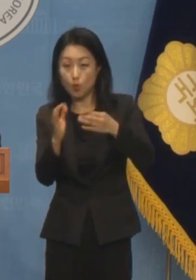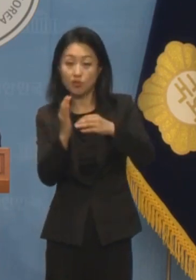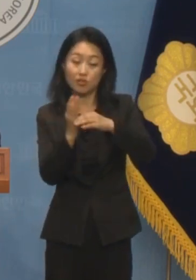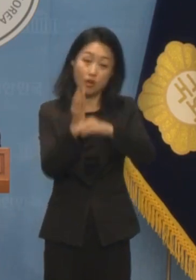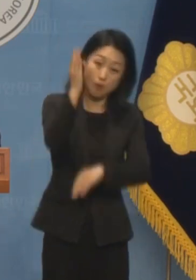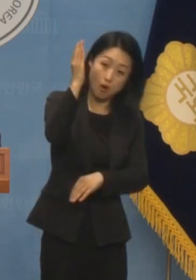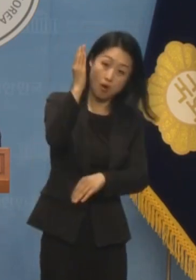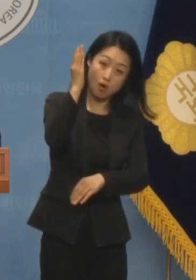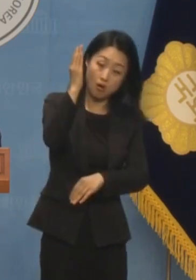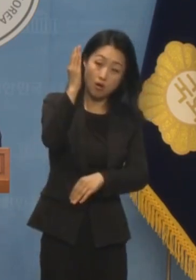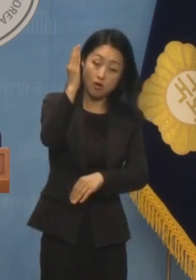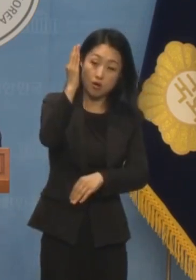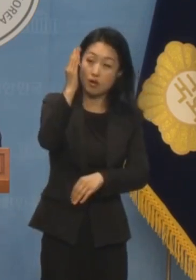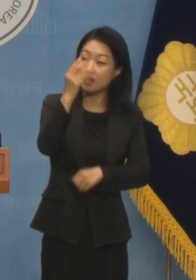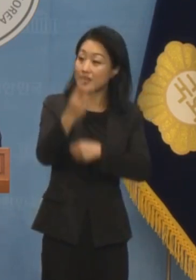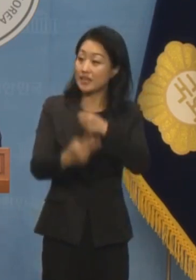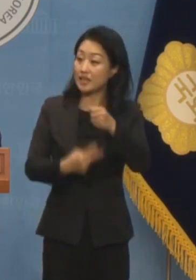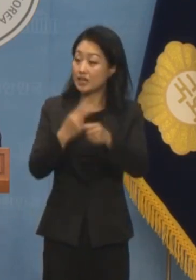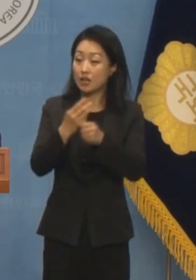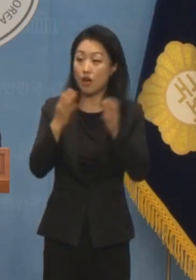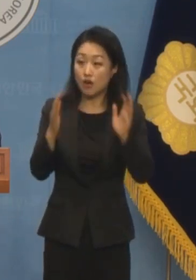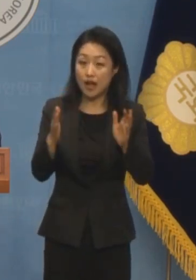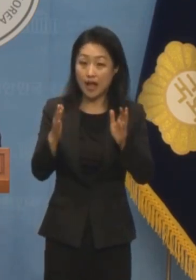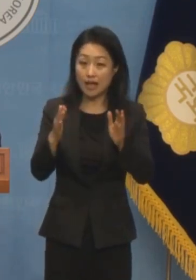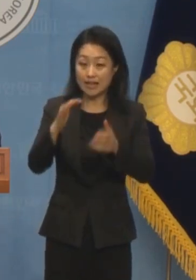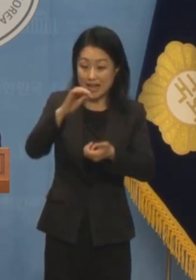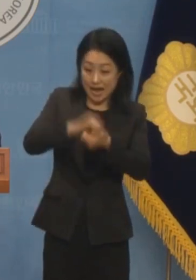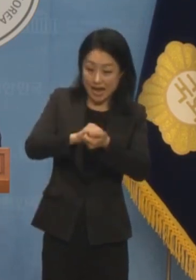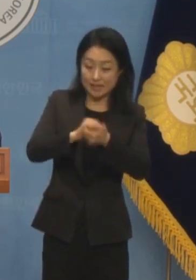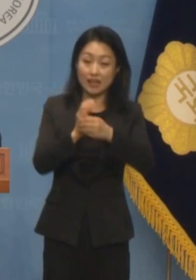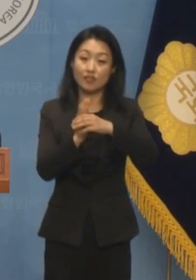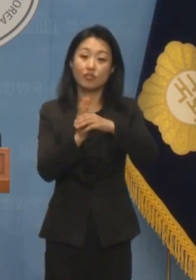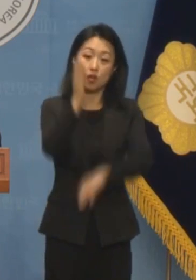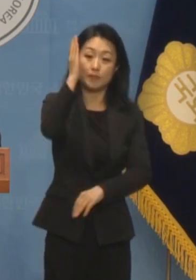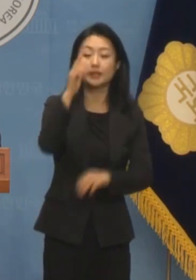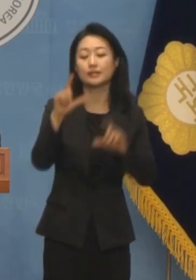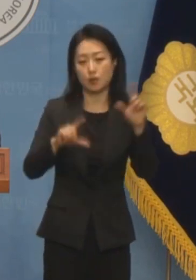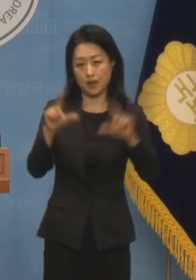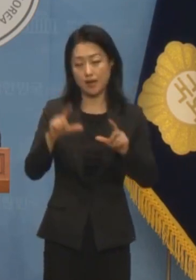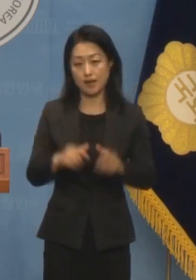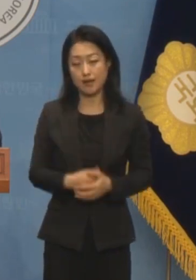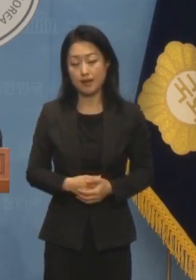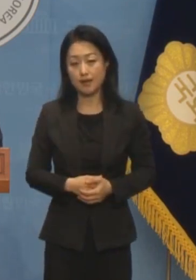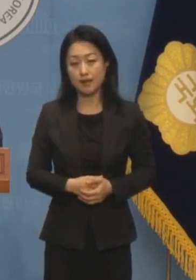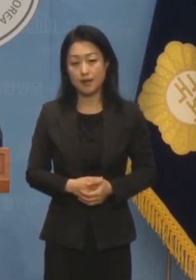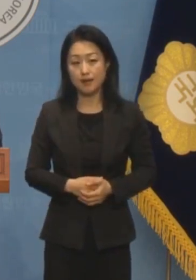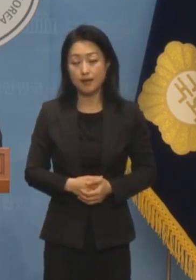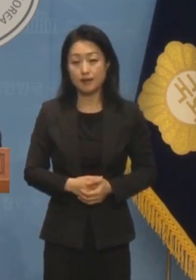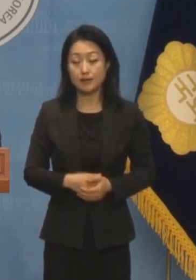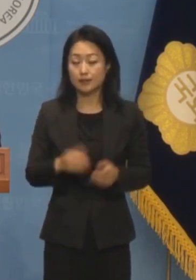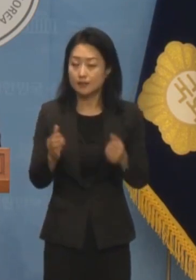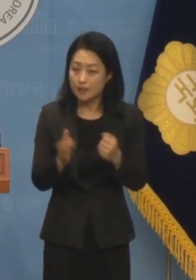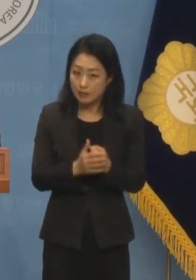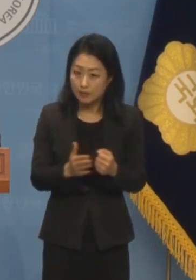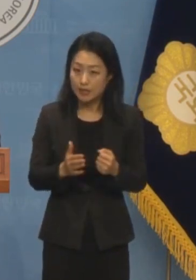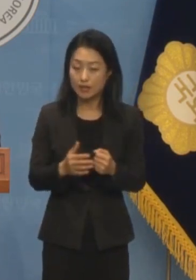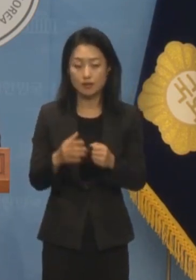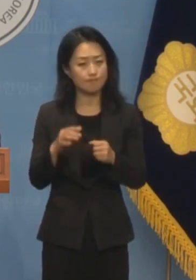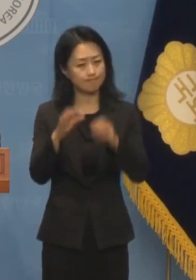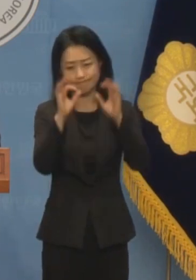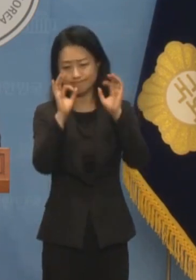넘어선 2년 연속 법정 한도를 어기게 되는 것입니다. 이런 상황을 더